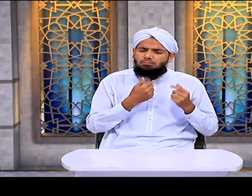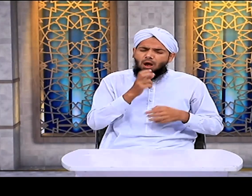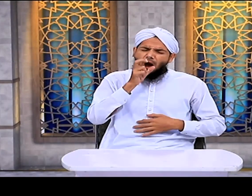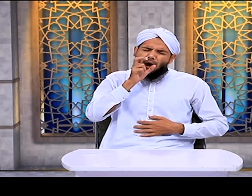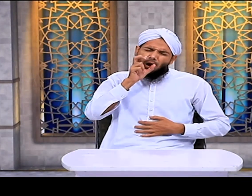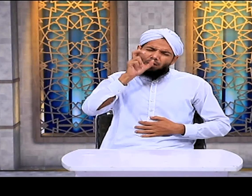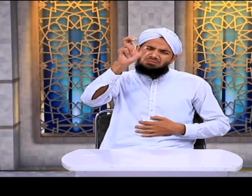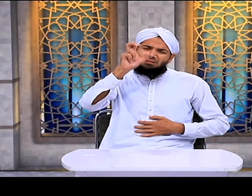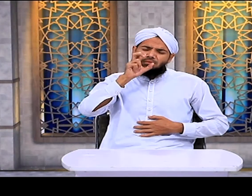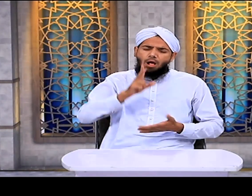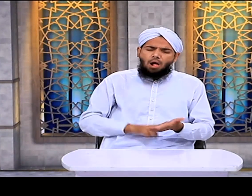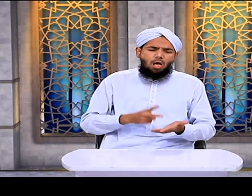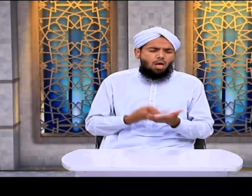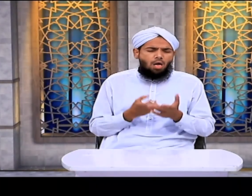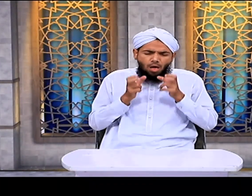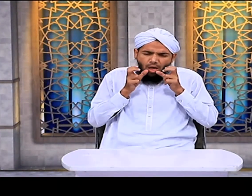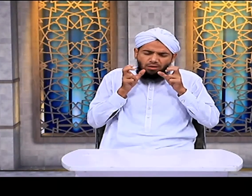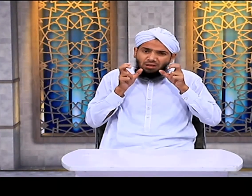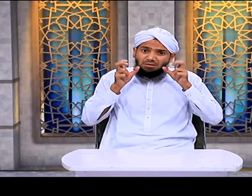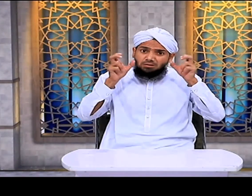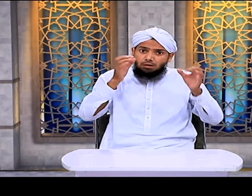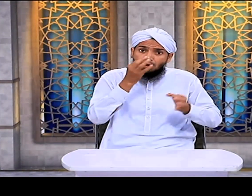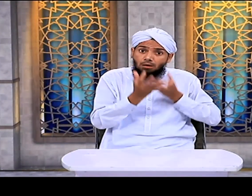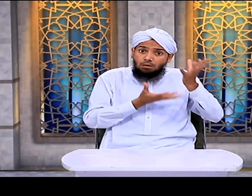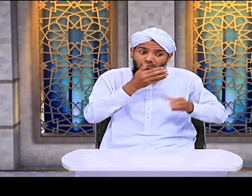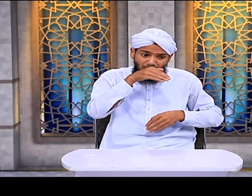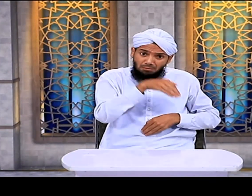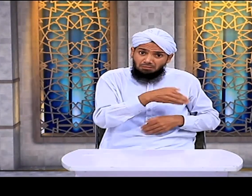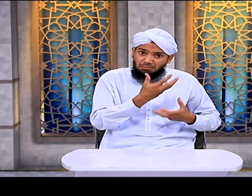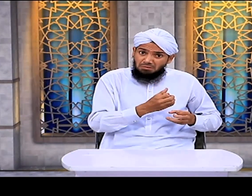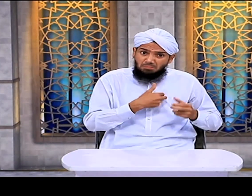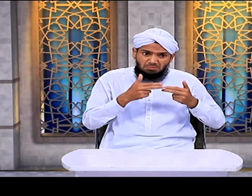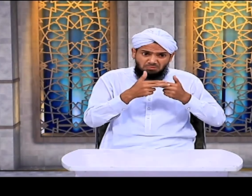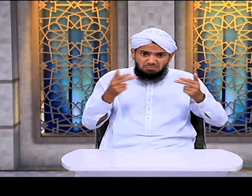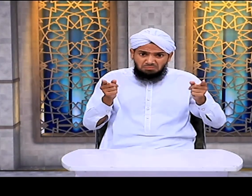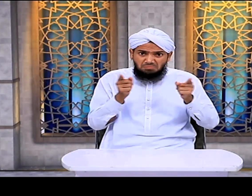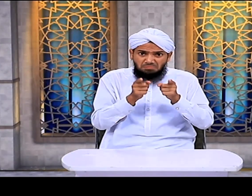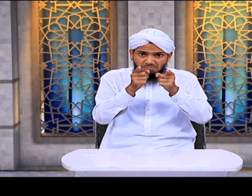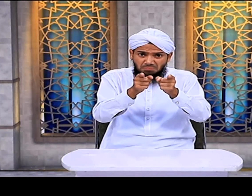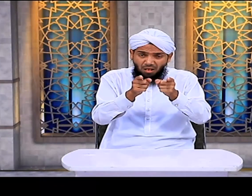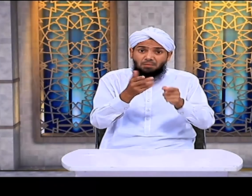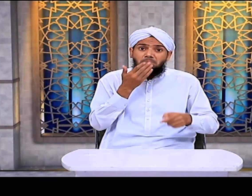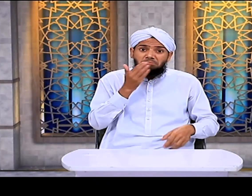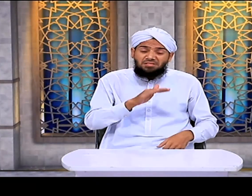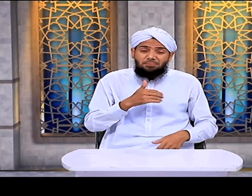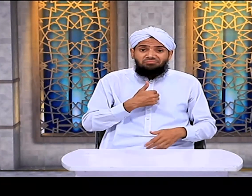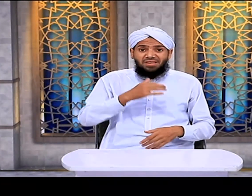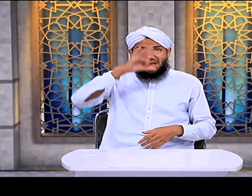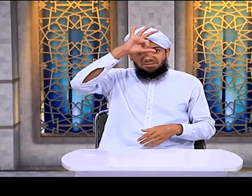اور واویلا کریں گے۔ اہل جہنم کے عذابات کی مختصر جھلک۔ حجت الاسلام امام محمد